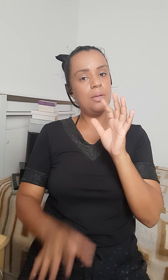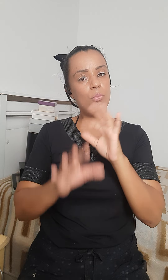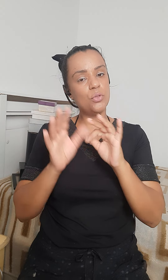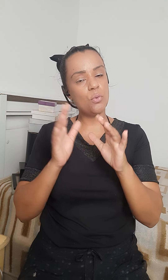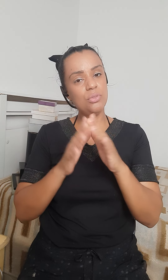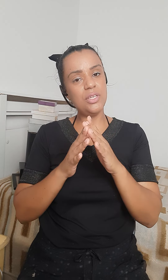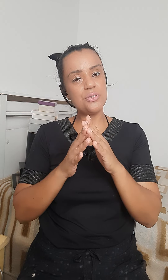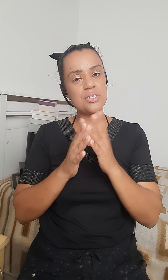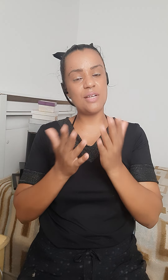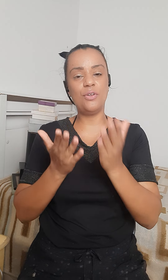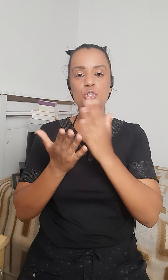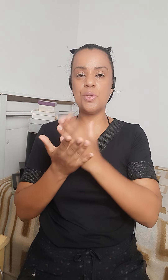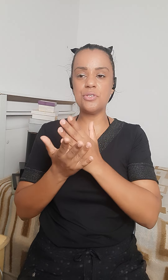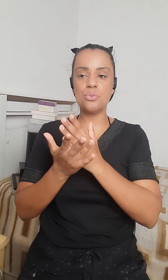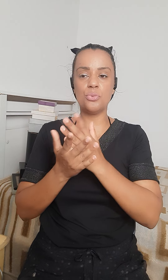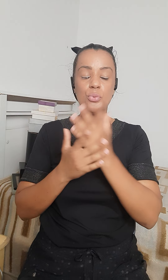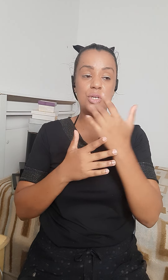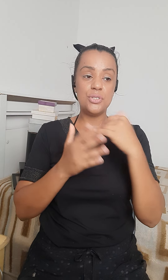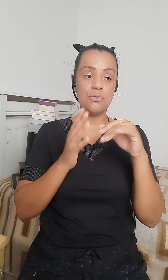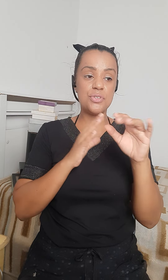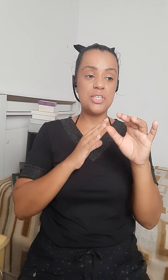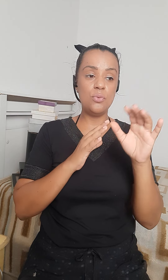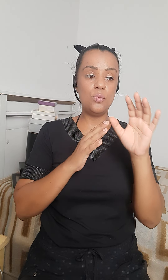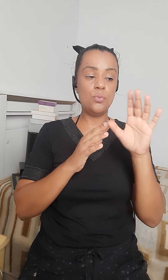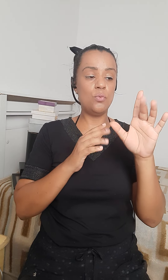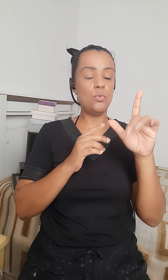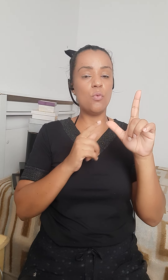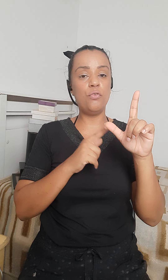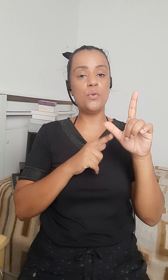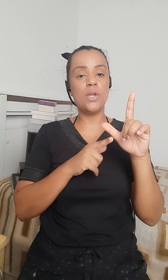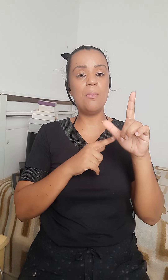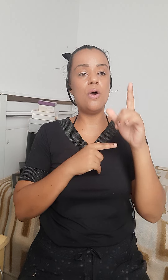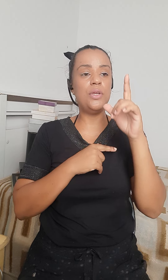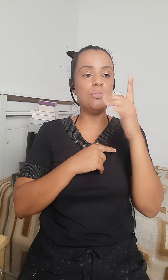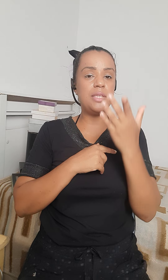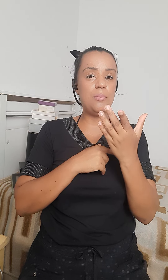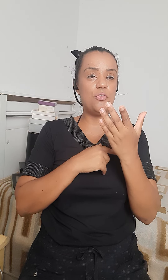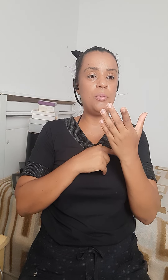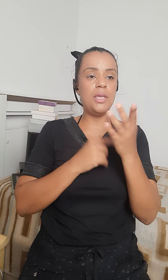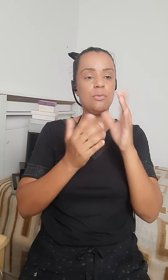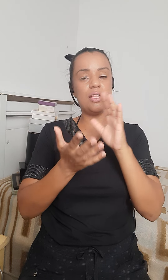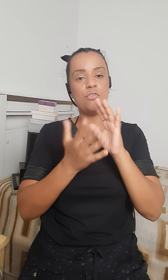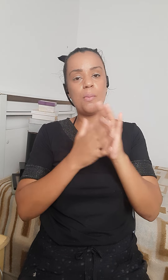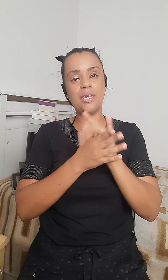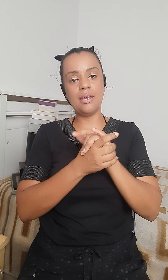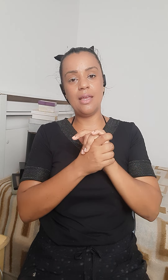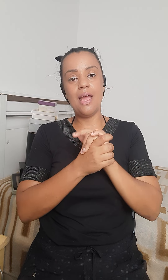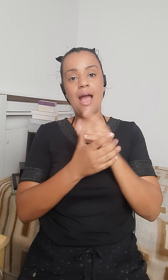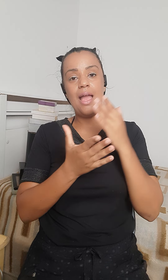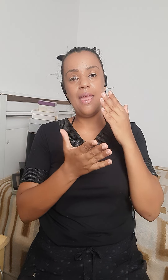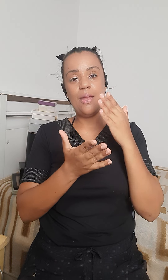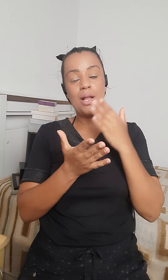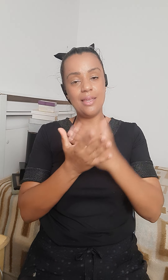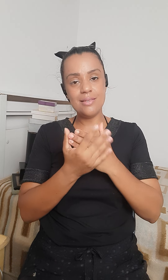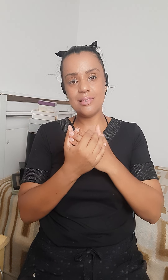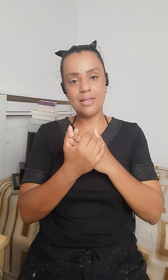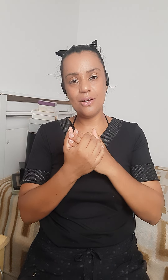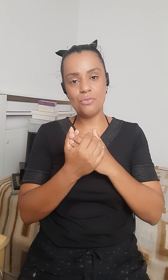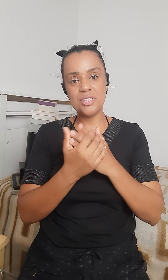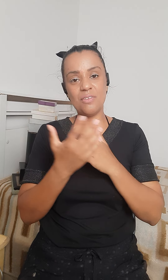muda o contexto, você está falando de um assunto. Se você não configura a mão e não tem movimento da forma que é aquele sinal, você vai